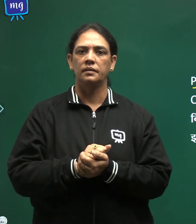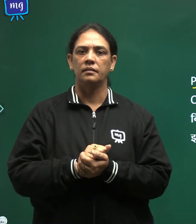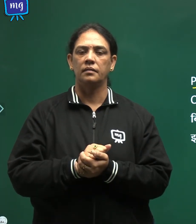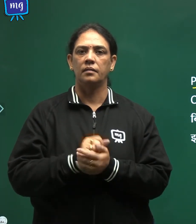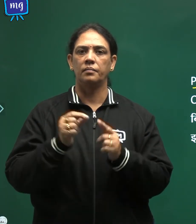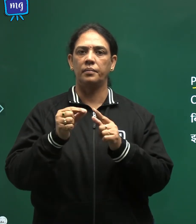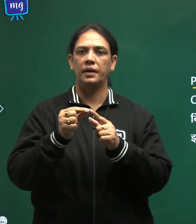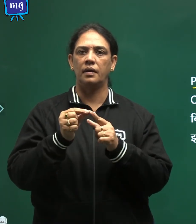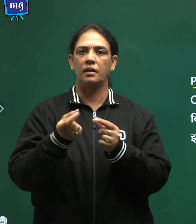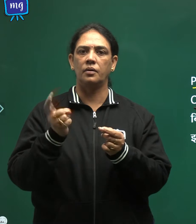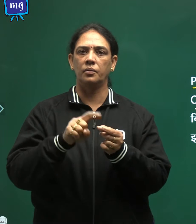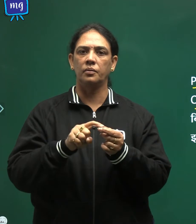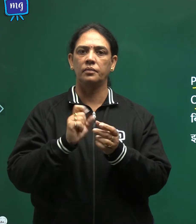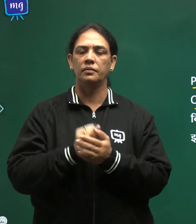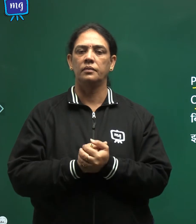PQ,